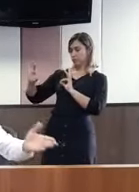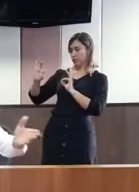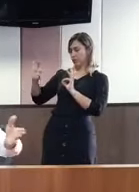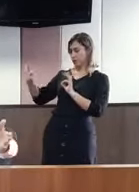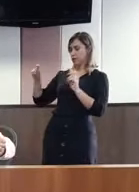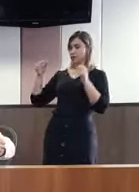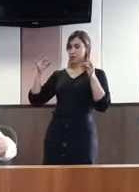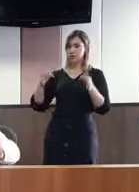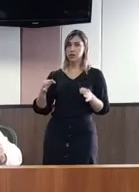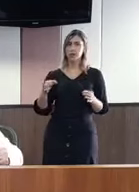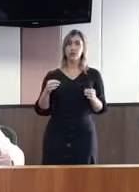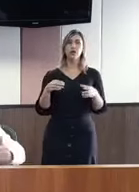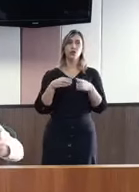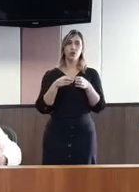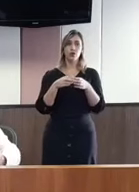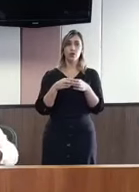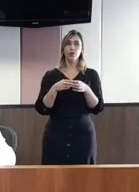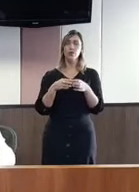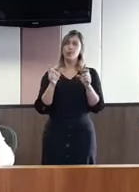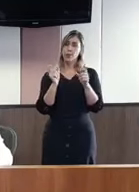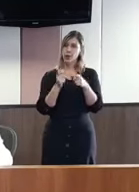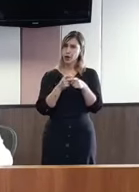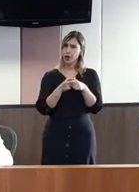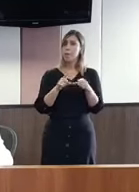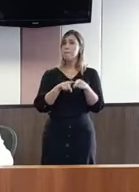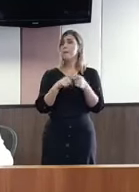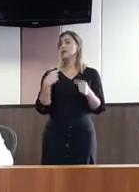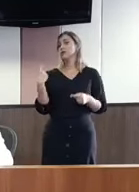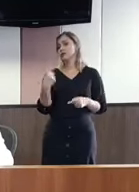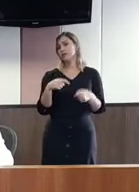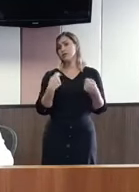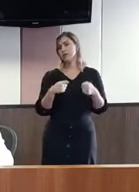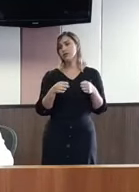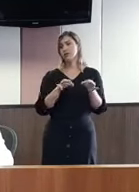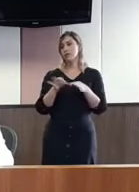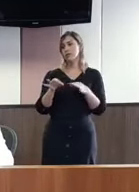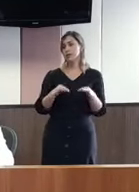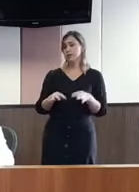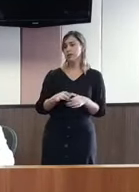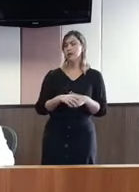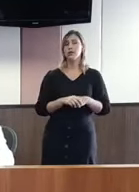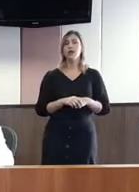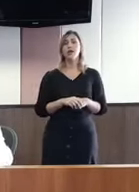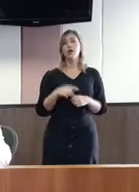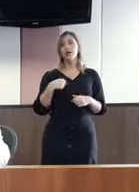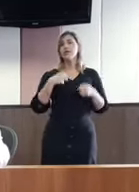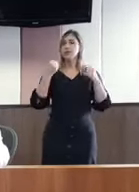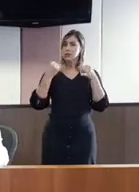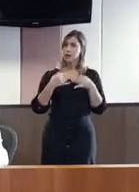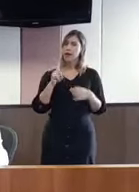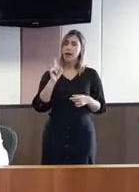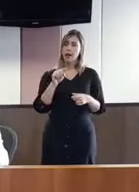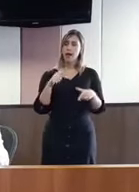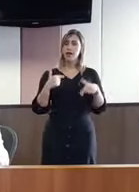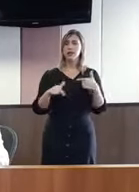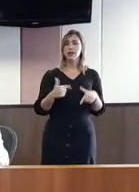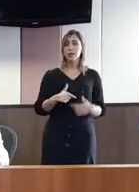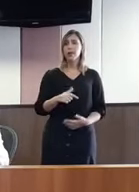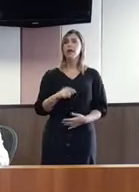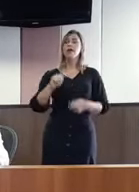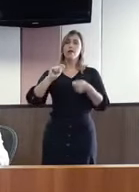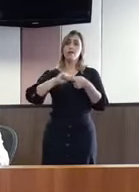as reuniões são menores, mas nós precisamos trabalhar. O passo a passo, Rodivaldo, é continuar trabalhando, fazendo